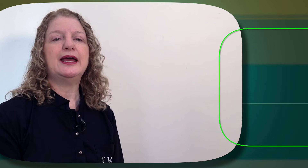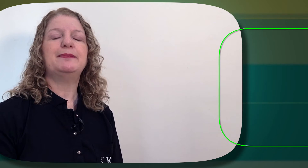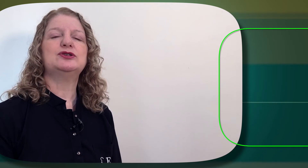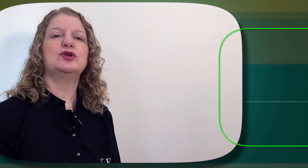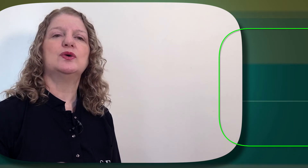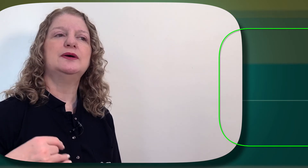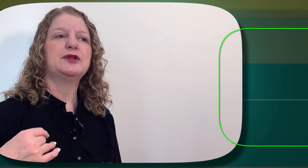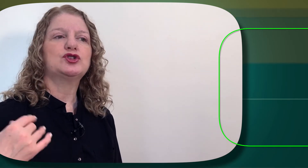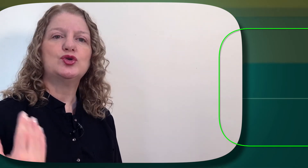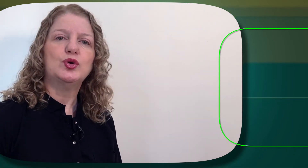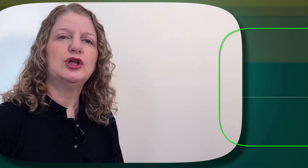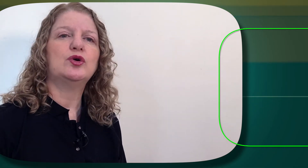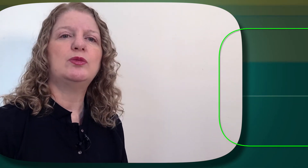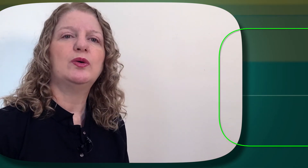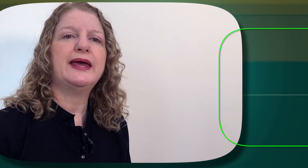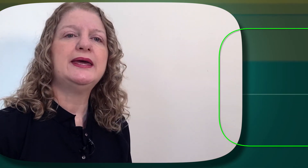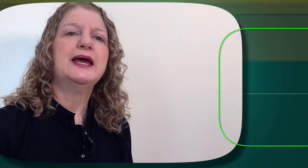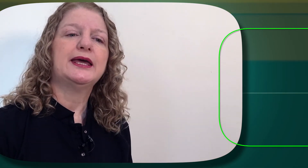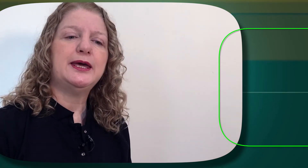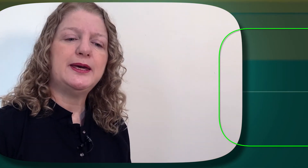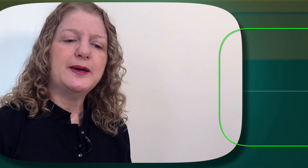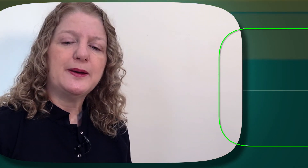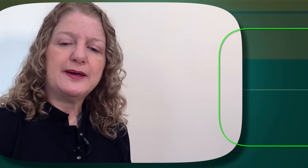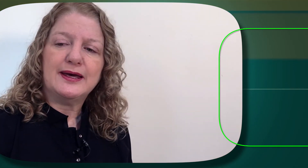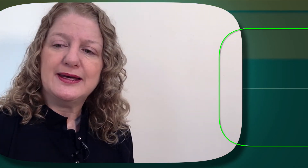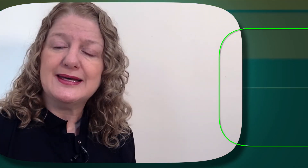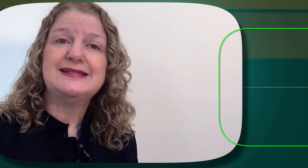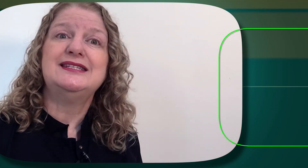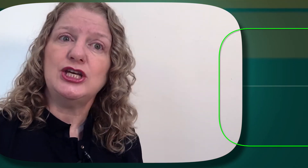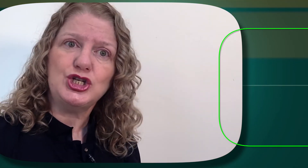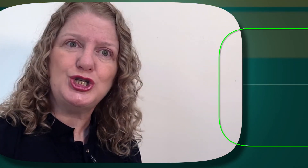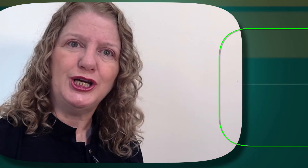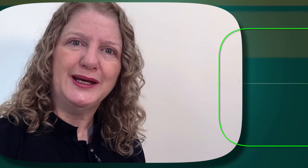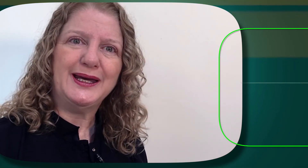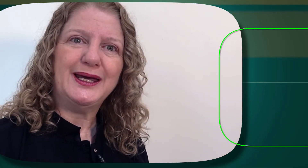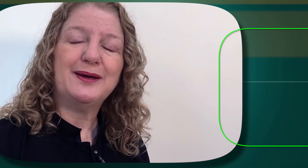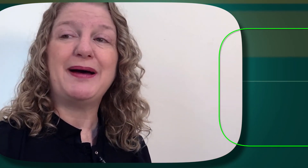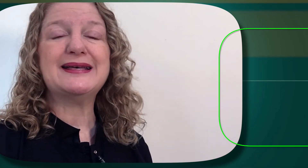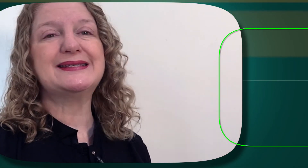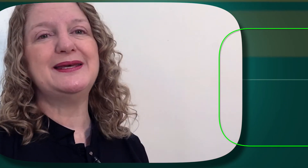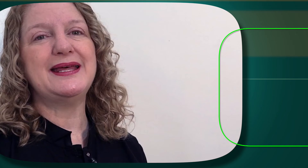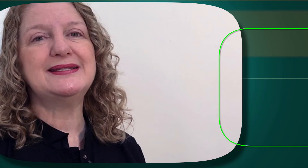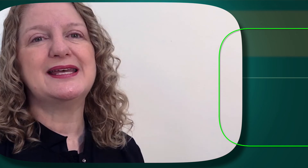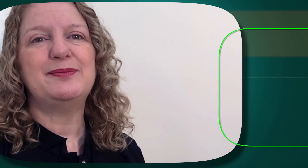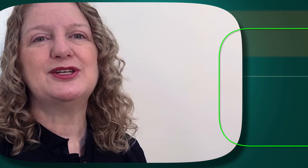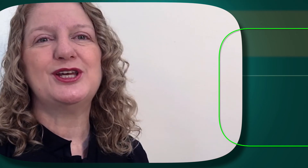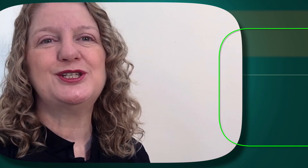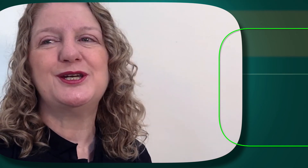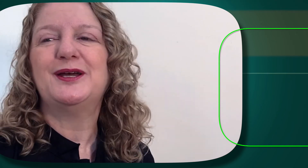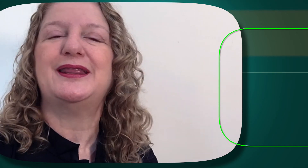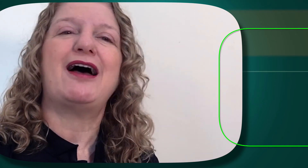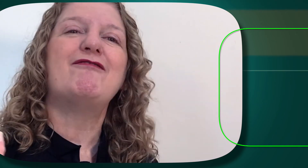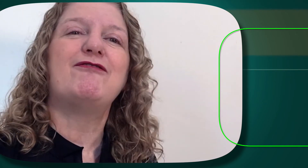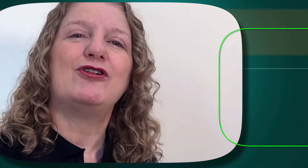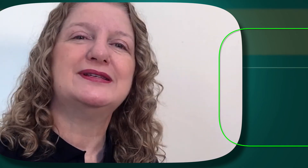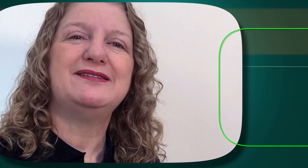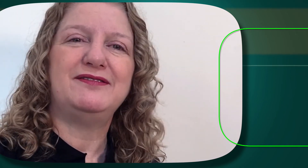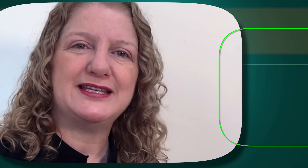A pessoa surda como alguém que existe, mas que nem sempre a gente dá voz e vez para